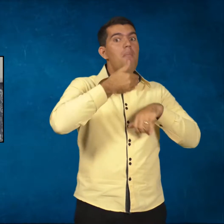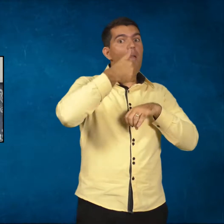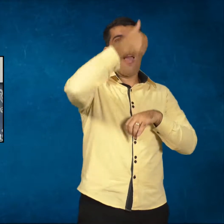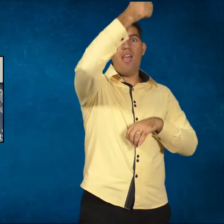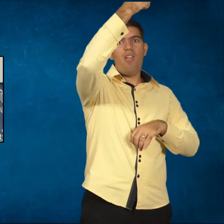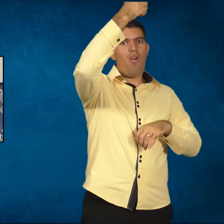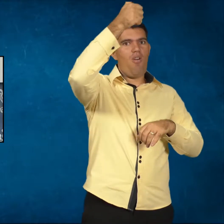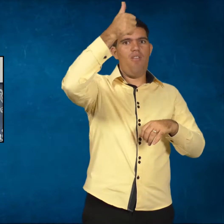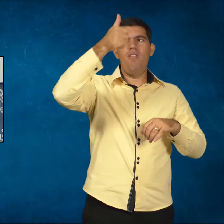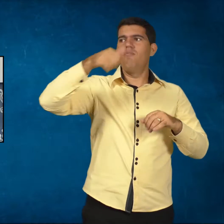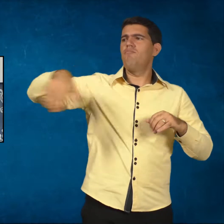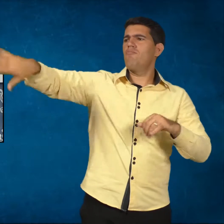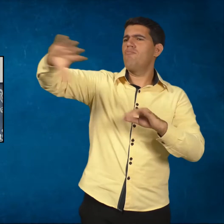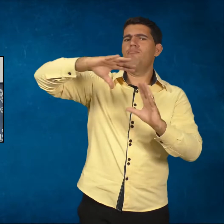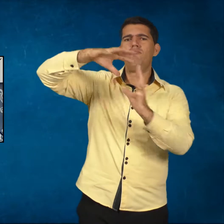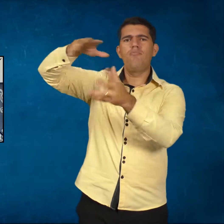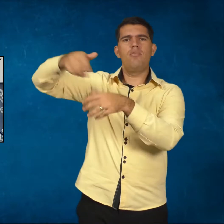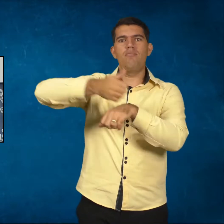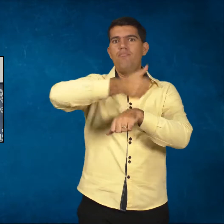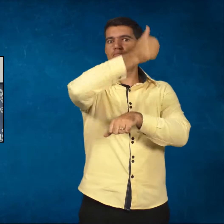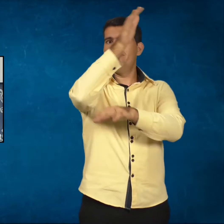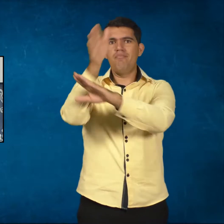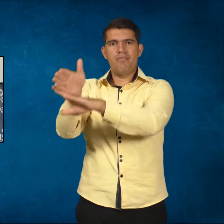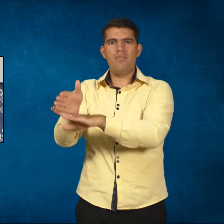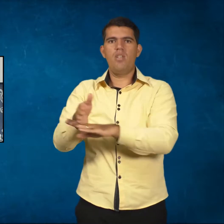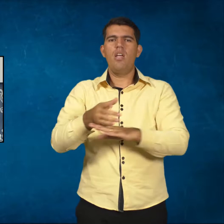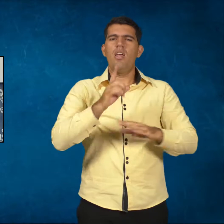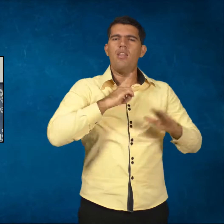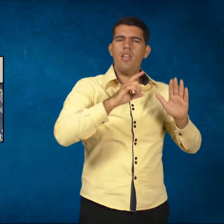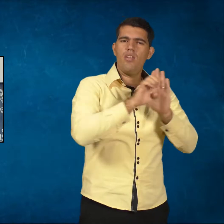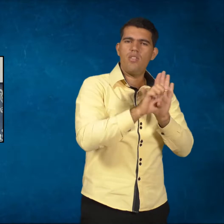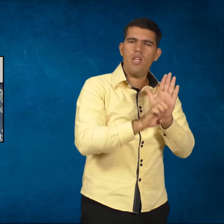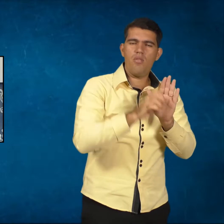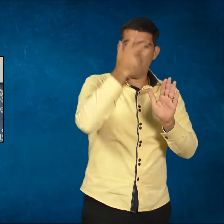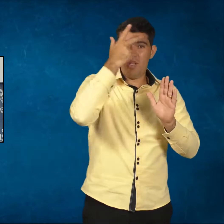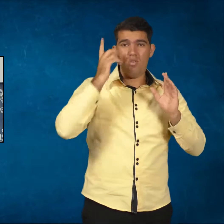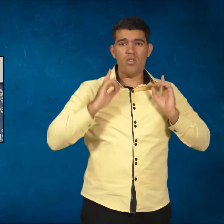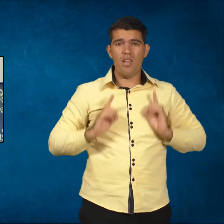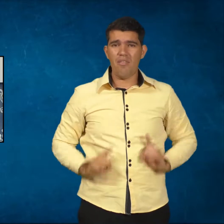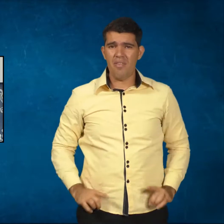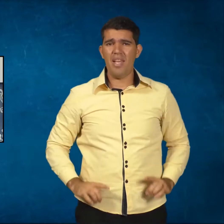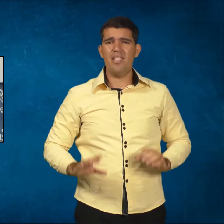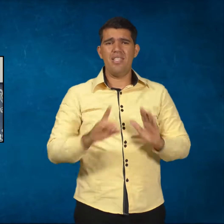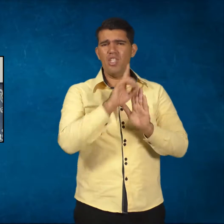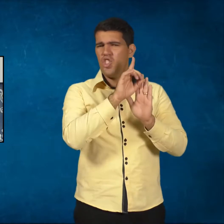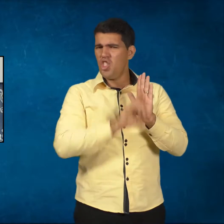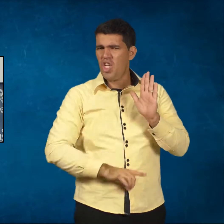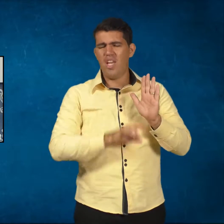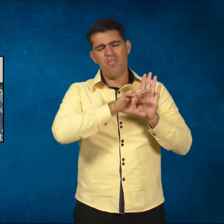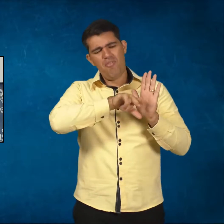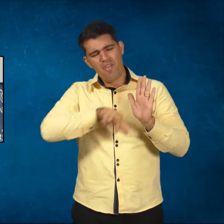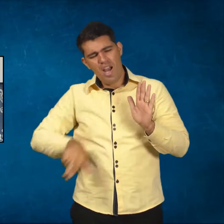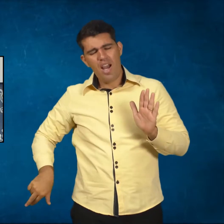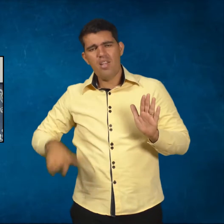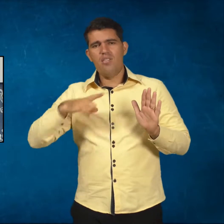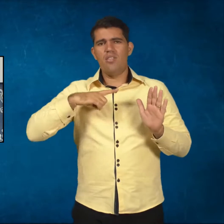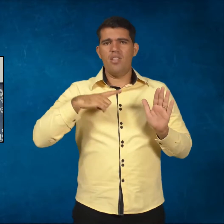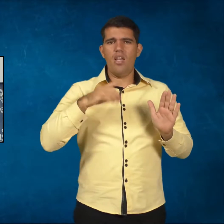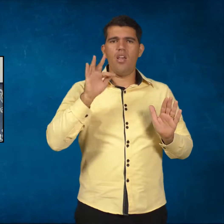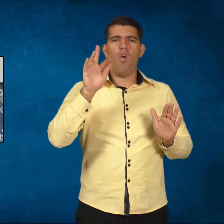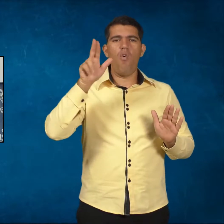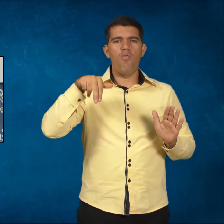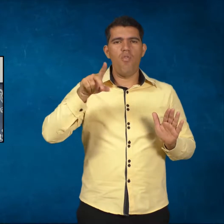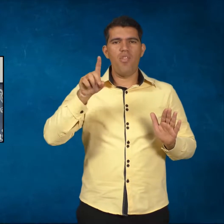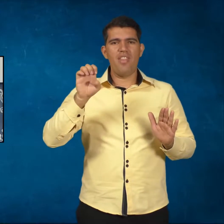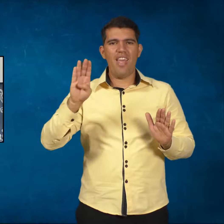mundo. Então, em garantia de direito, a gente tem o Estatuto da Pessoa com Deficiência, várias questões, a gente tem o